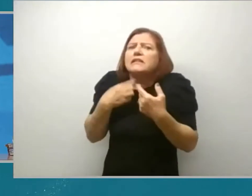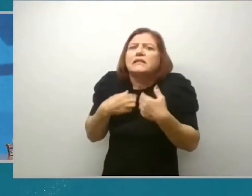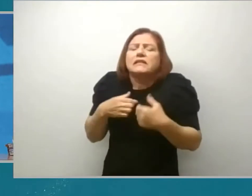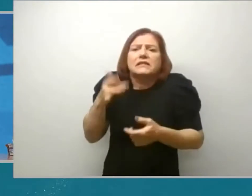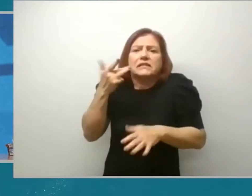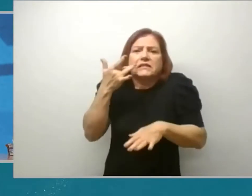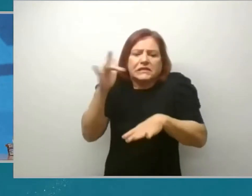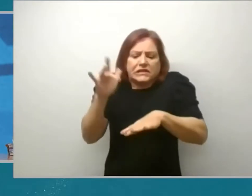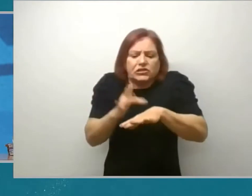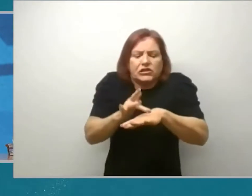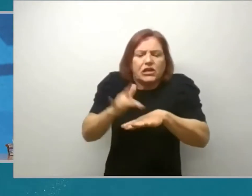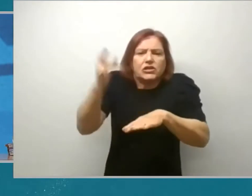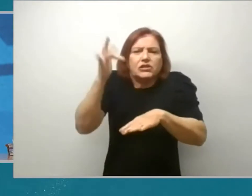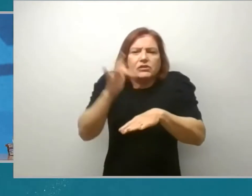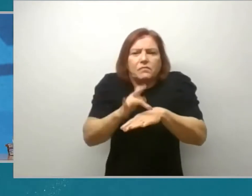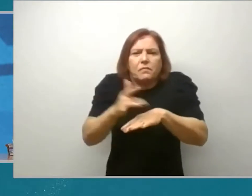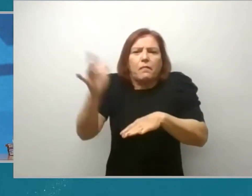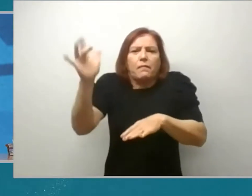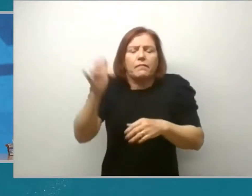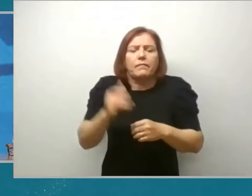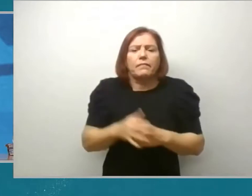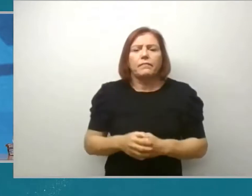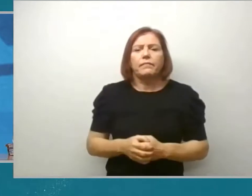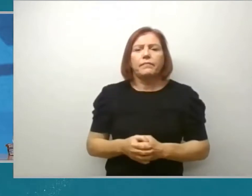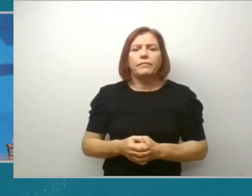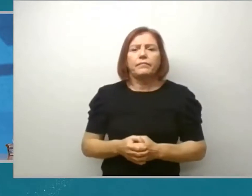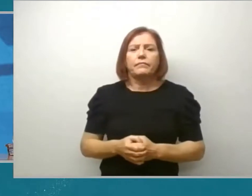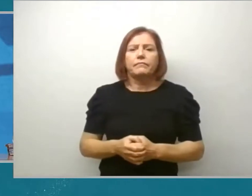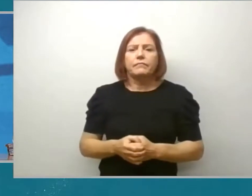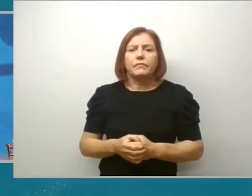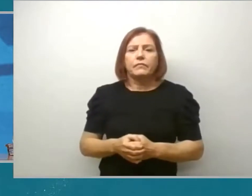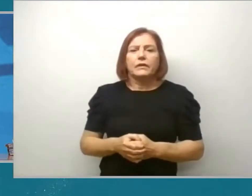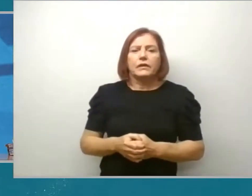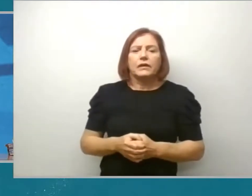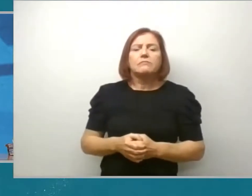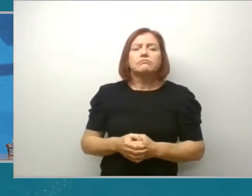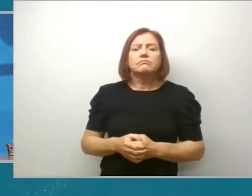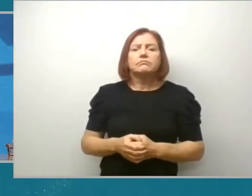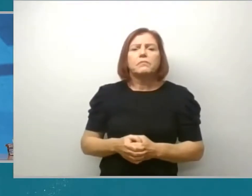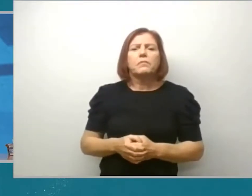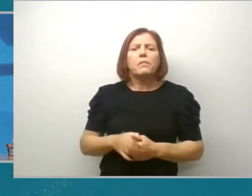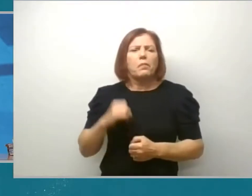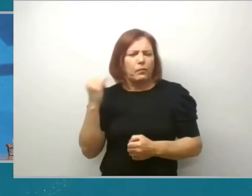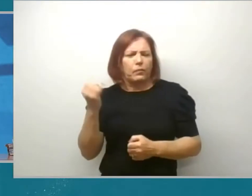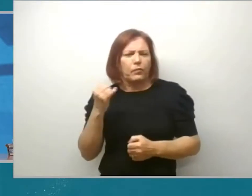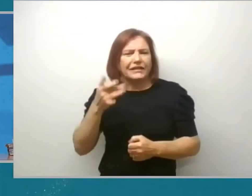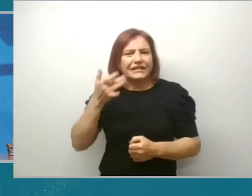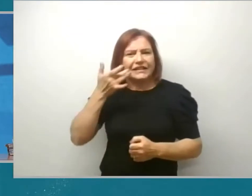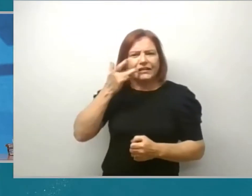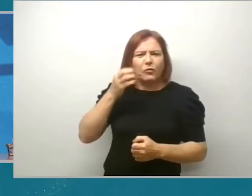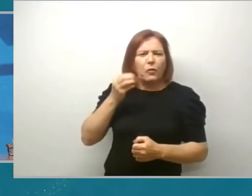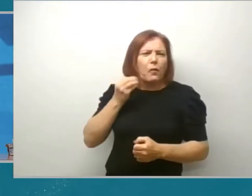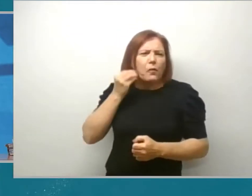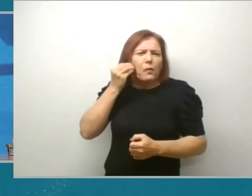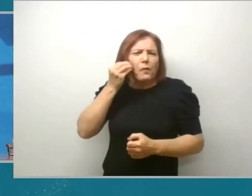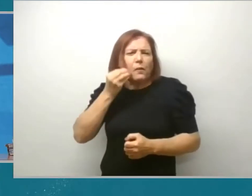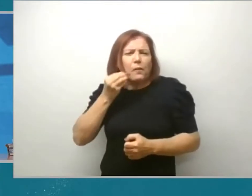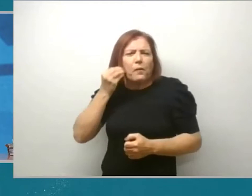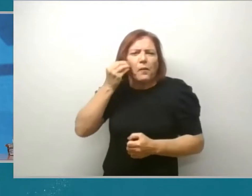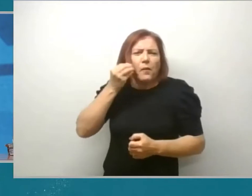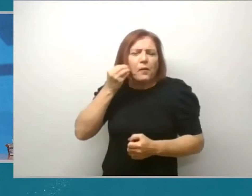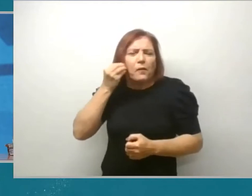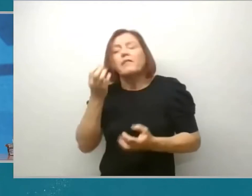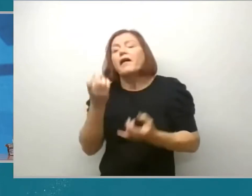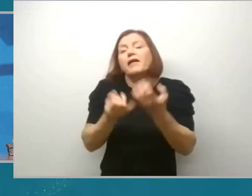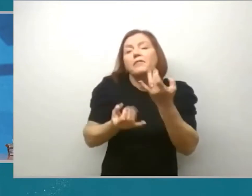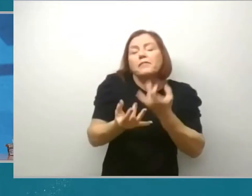Que tal esse ouro provado pelo fogo? Amém? Muito mais